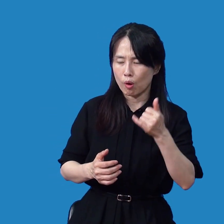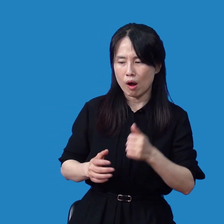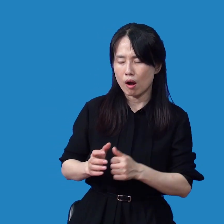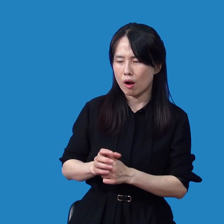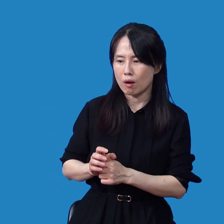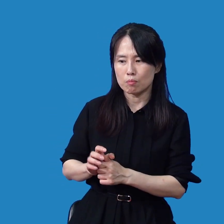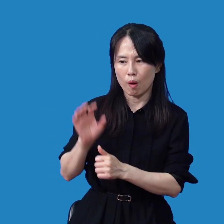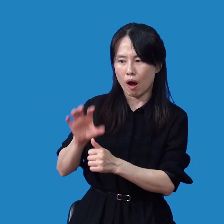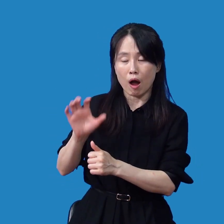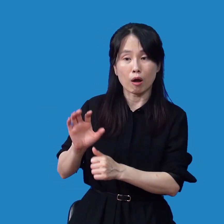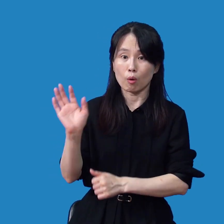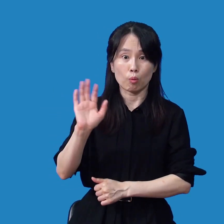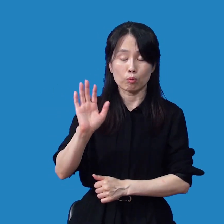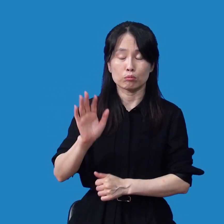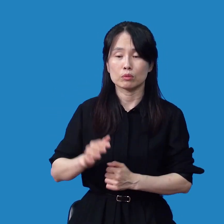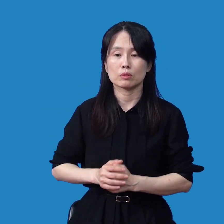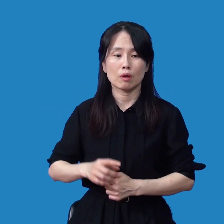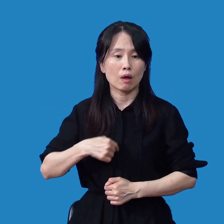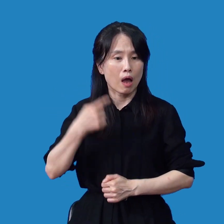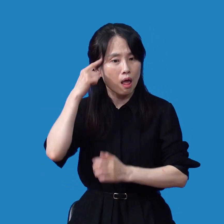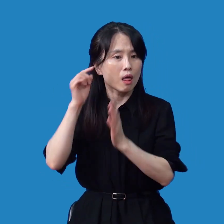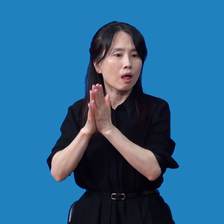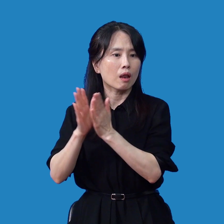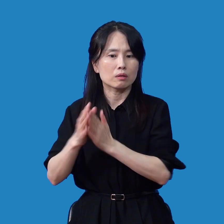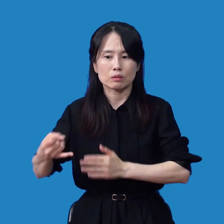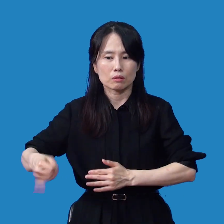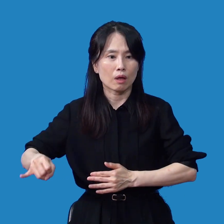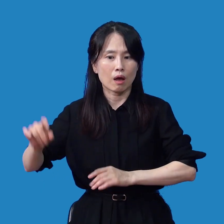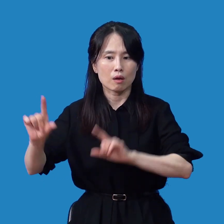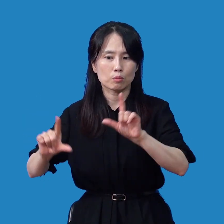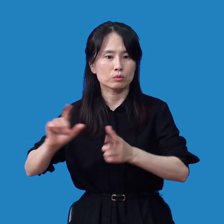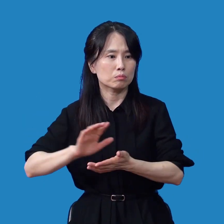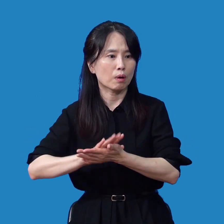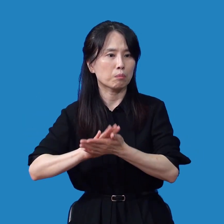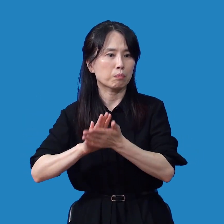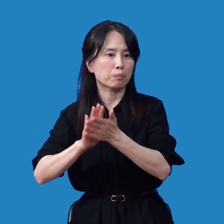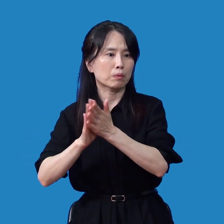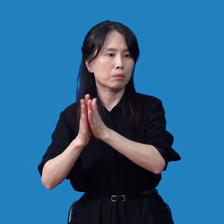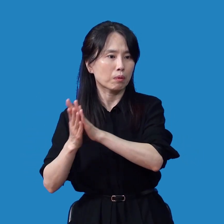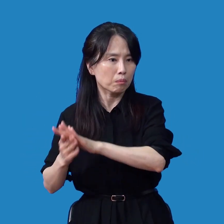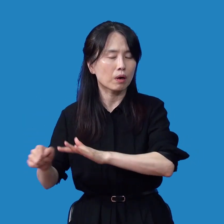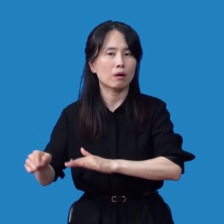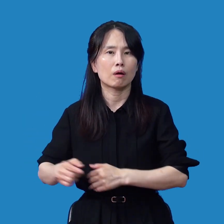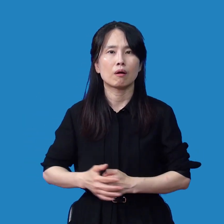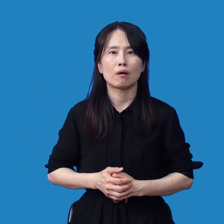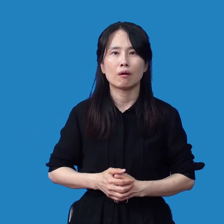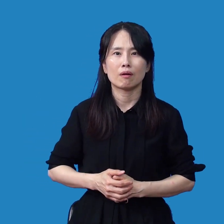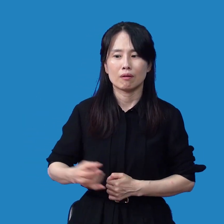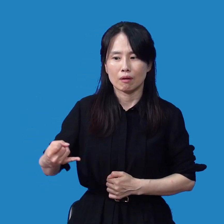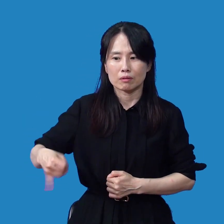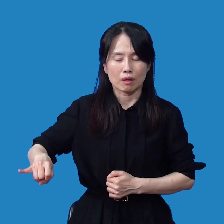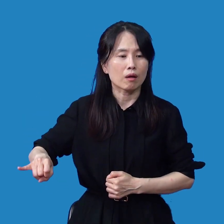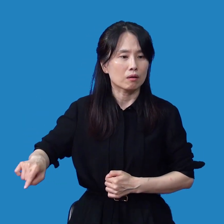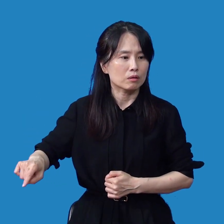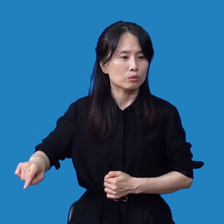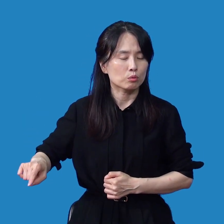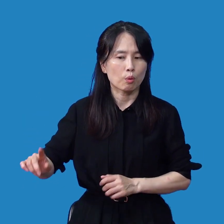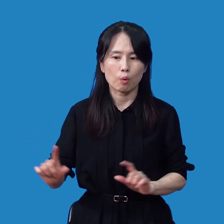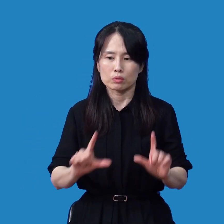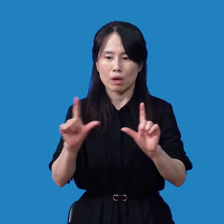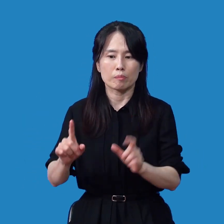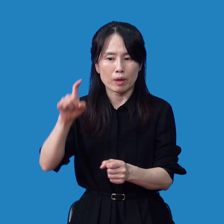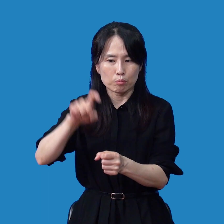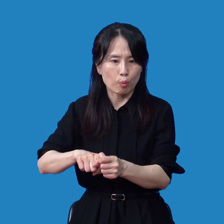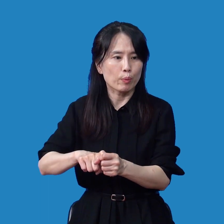것도 아닌데 자기 스스로 변했습니다. 딸이 나름대로 자기 삶의 목표를